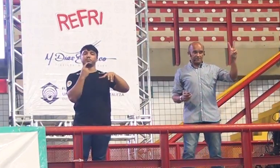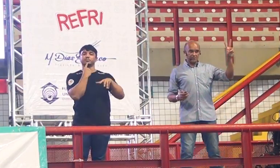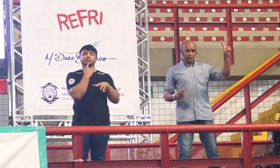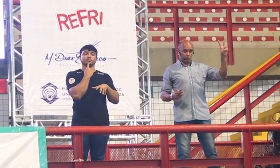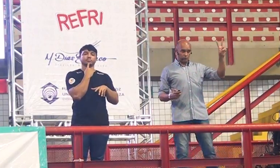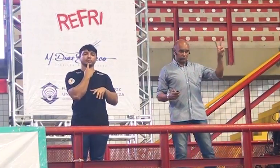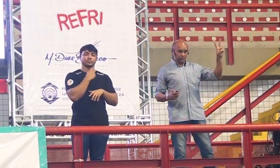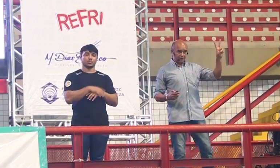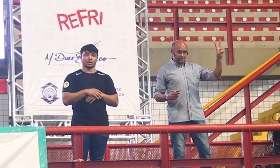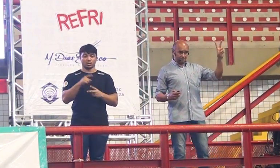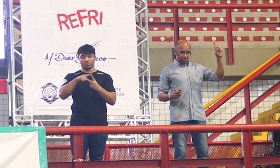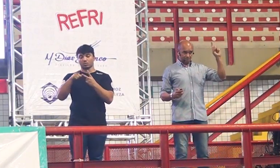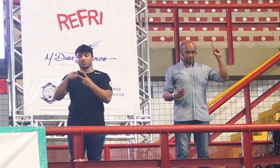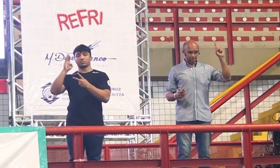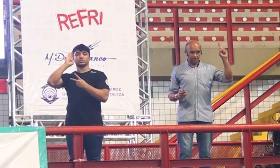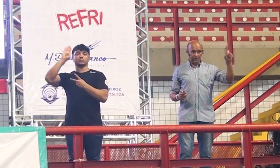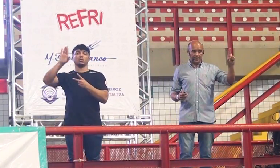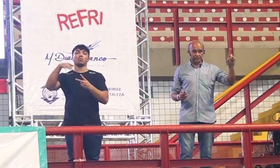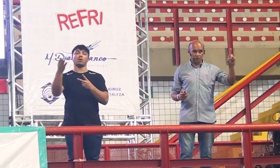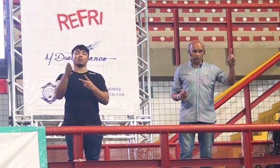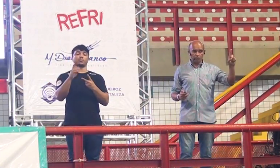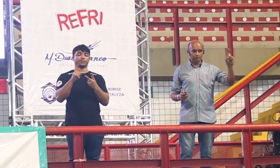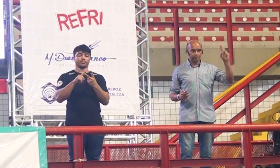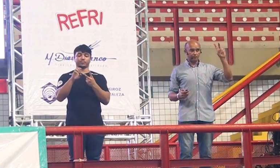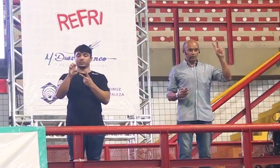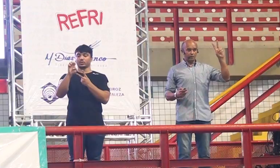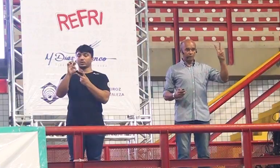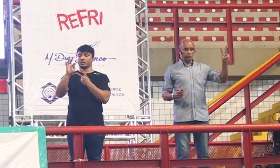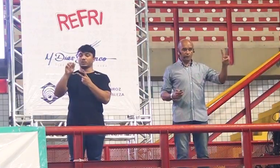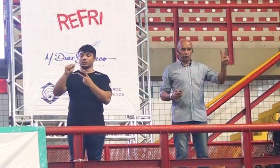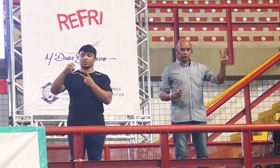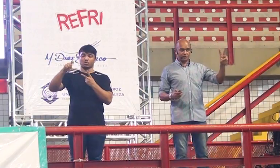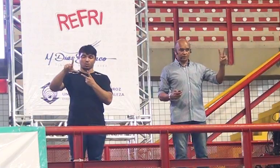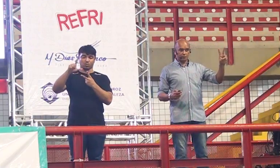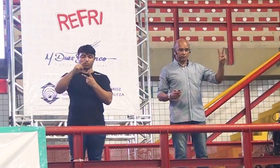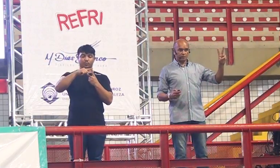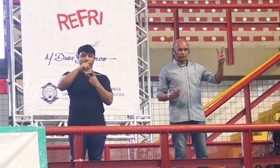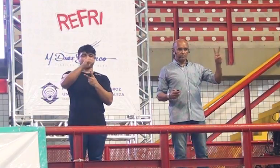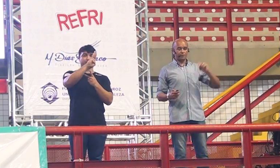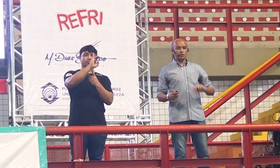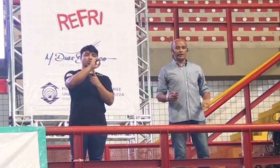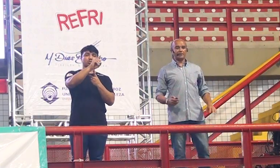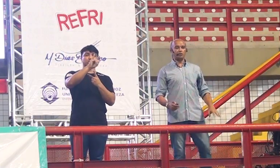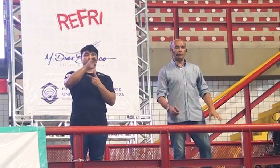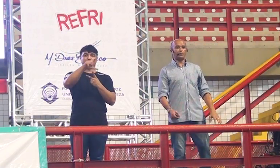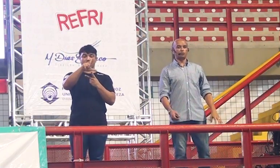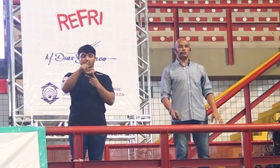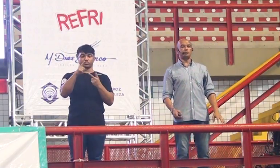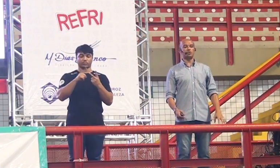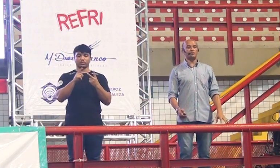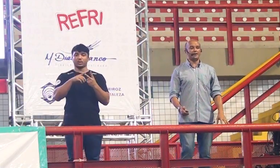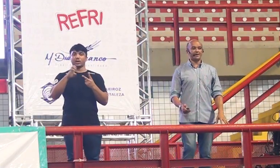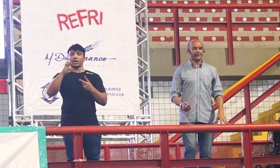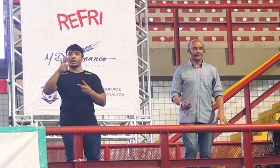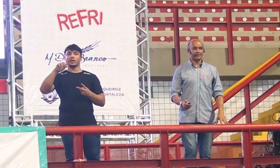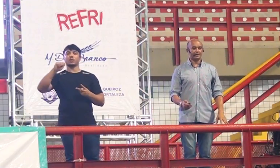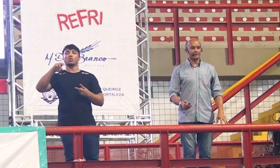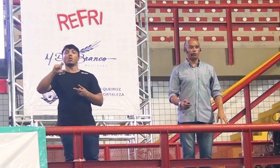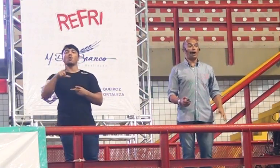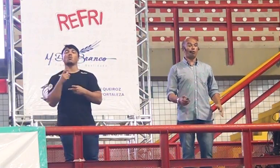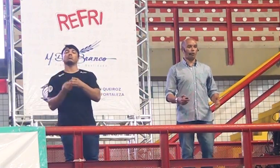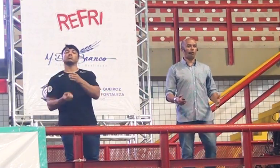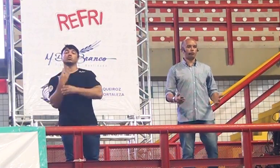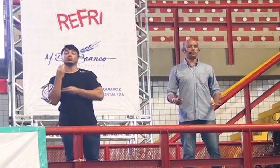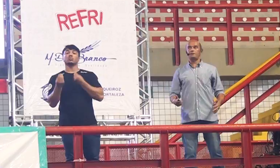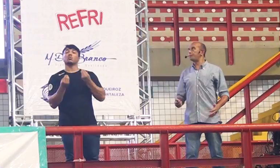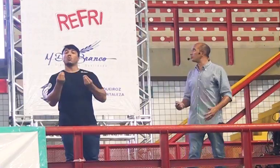dois principais biocombustíveis? Etanol e o biodiesel. Pessoal, o etanol é produzido de que maneira?